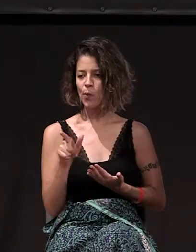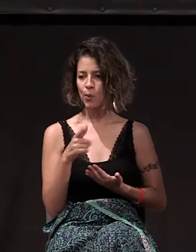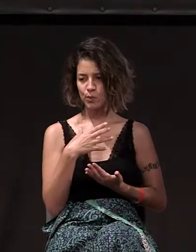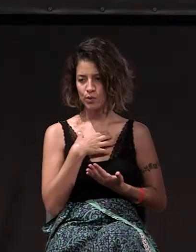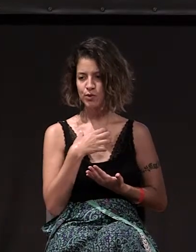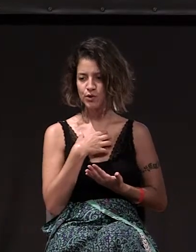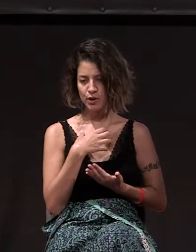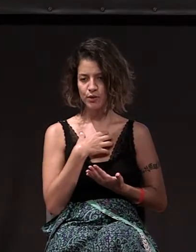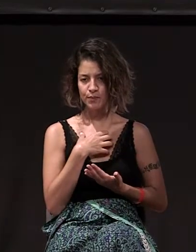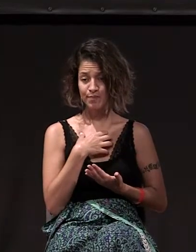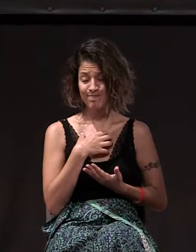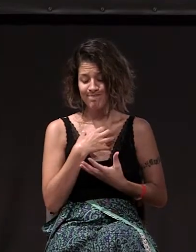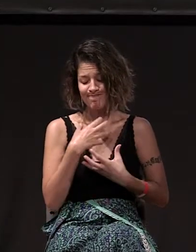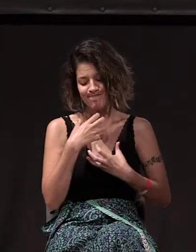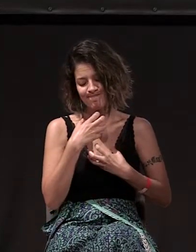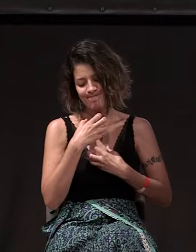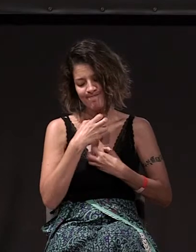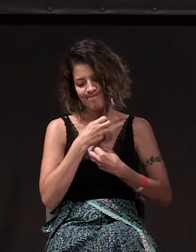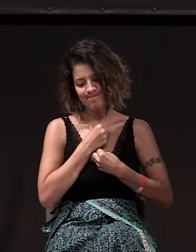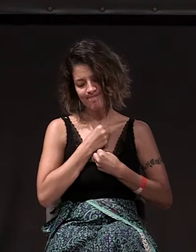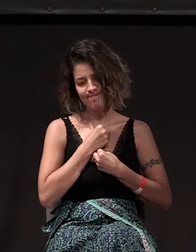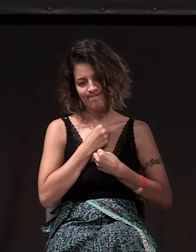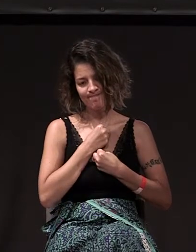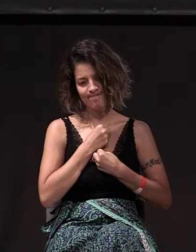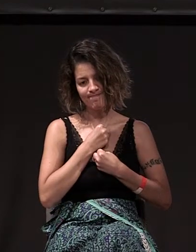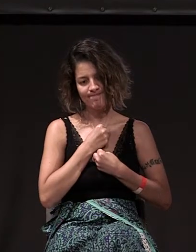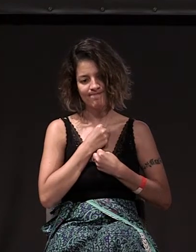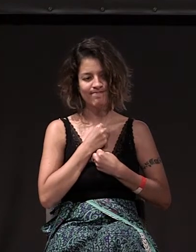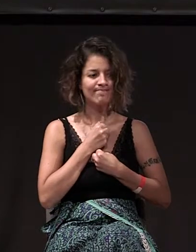me entristece uma menina de